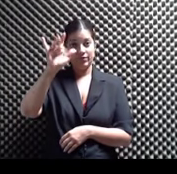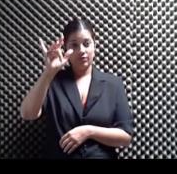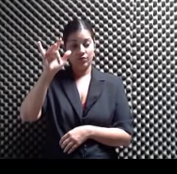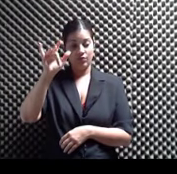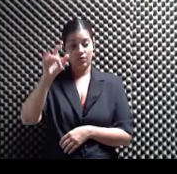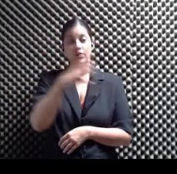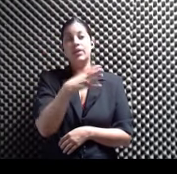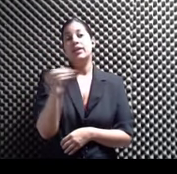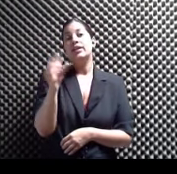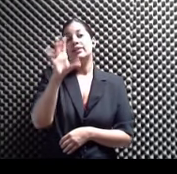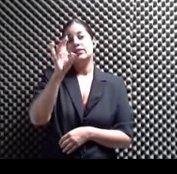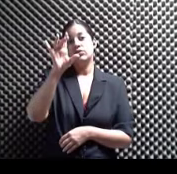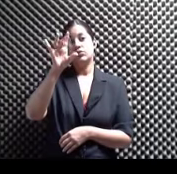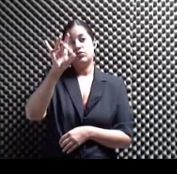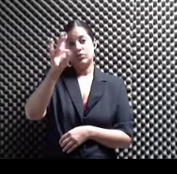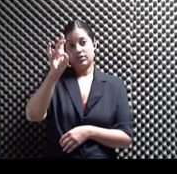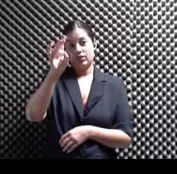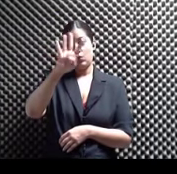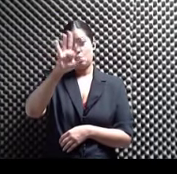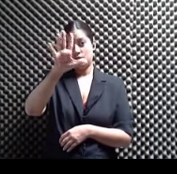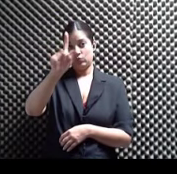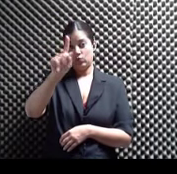787-365-1925 y